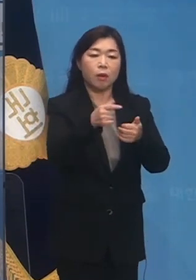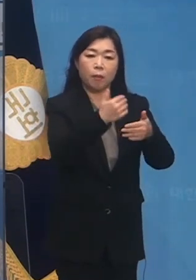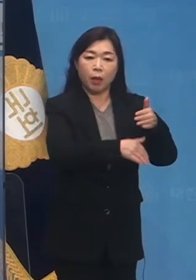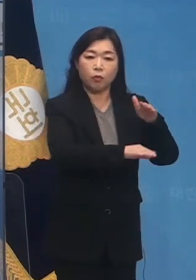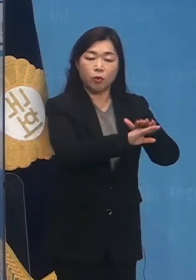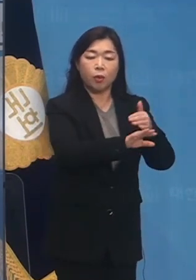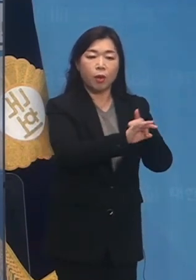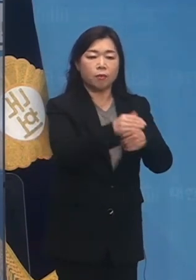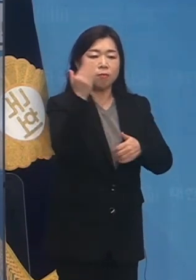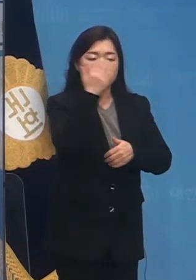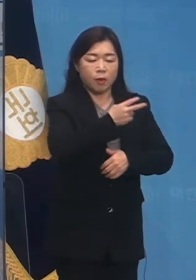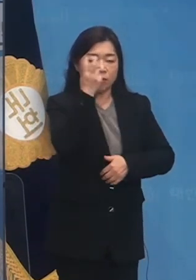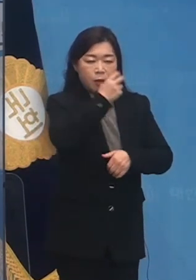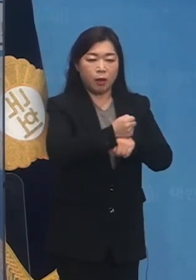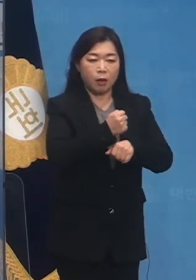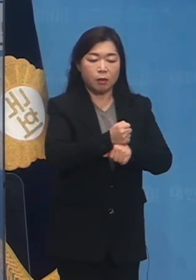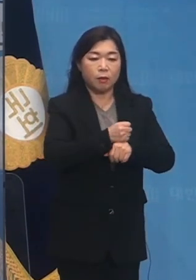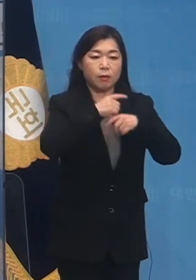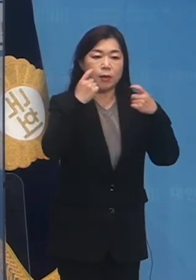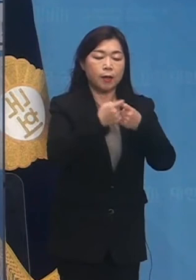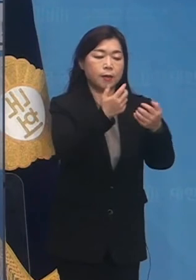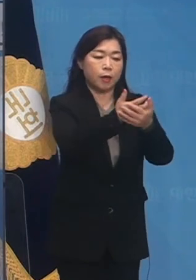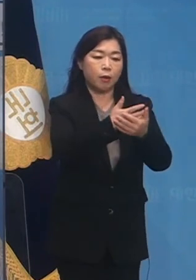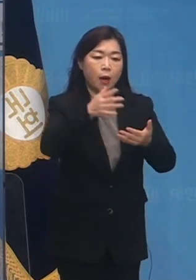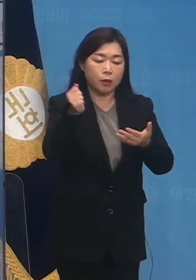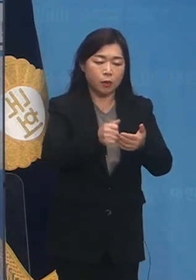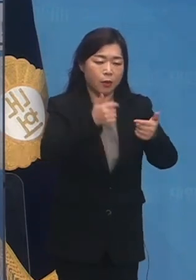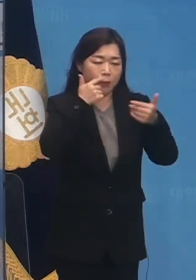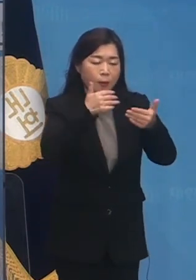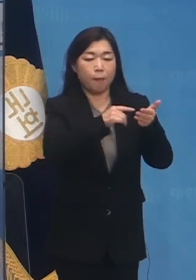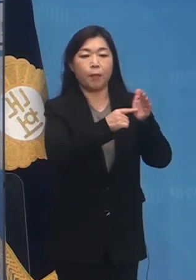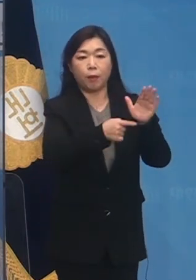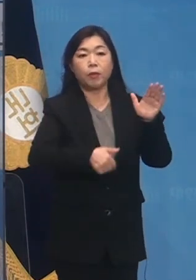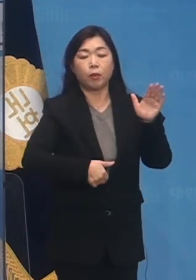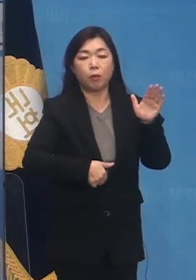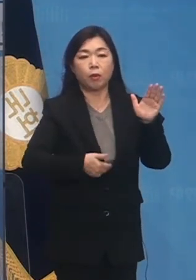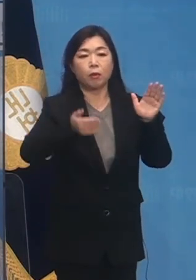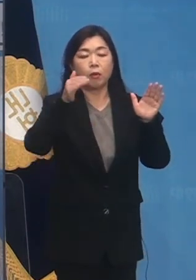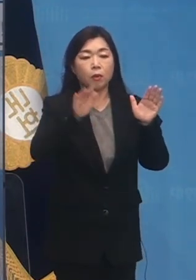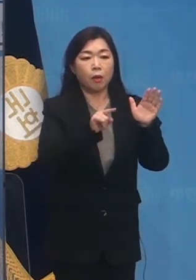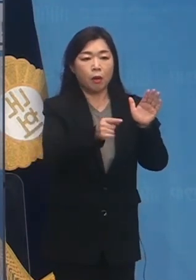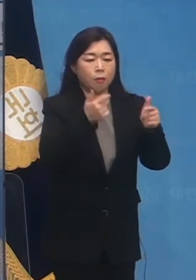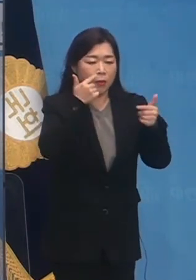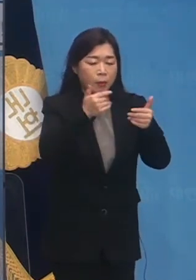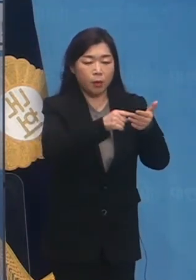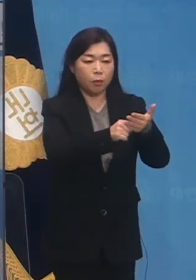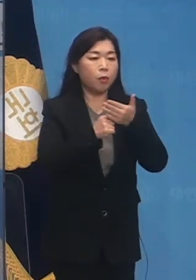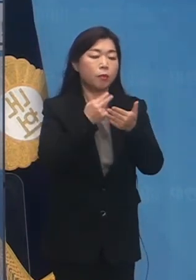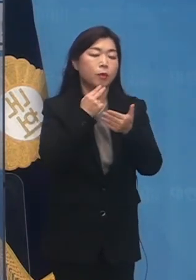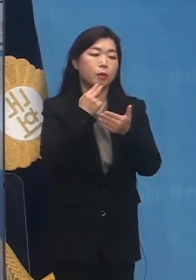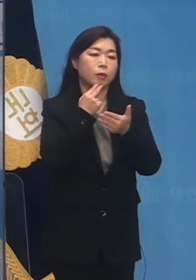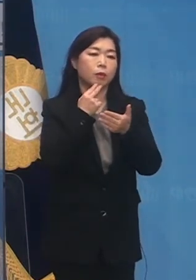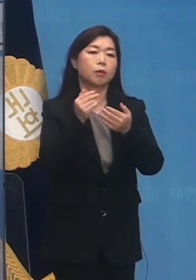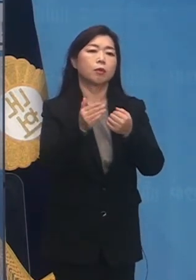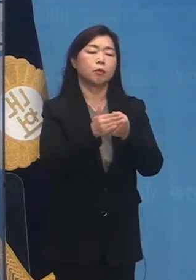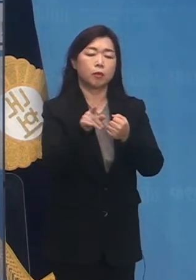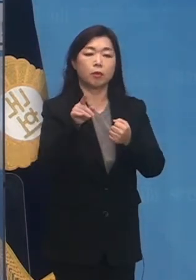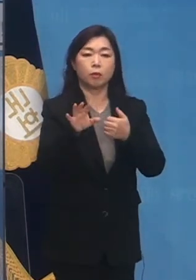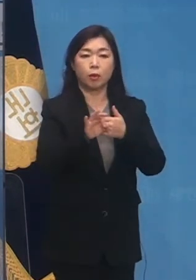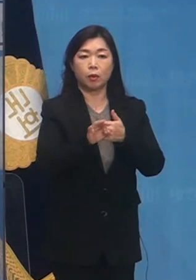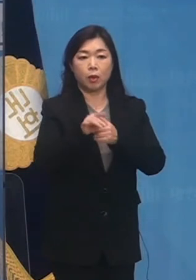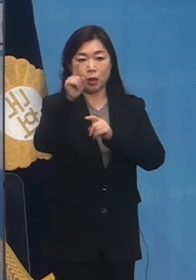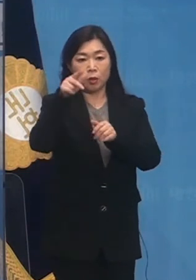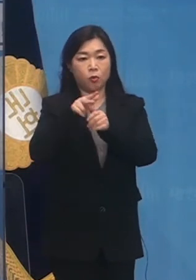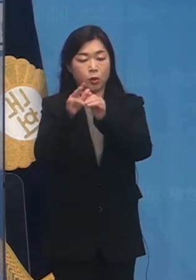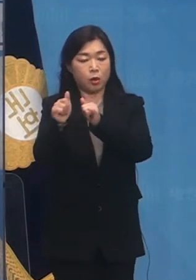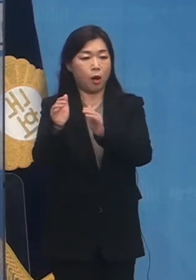것이라면 투명한 수사로 객관적인 자료로 다 나왔어야죠. 그런데 그렇게 되지 못하고 있습니다. 그러면